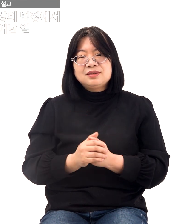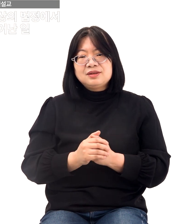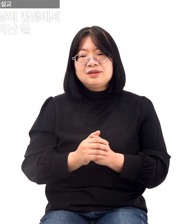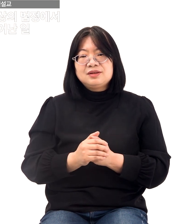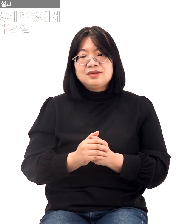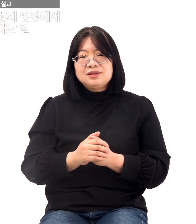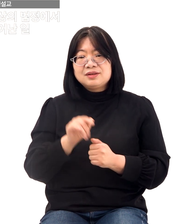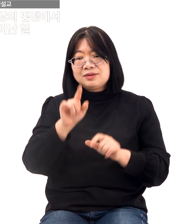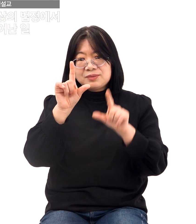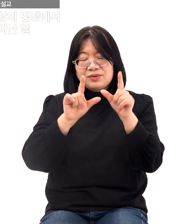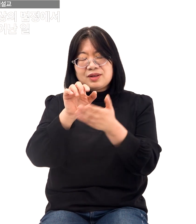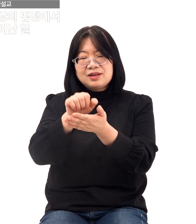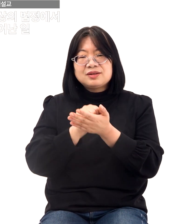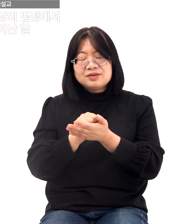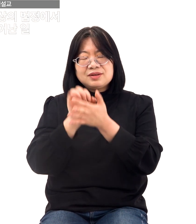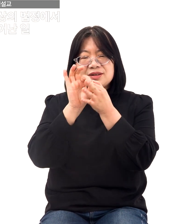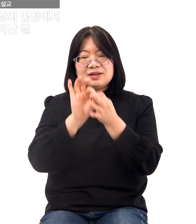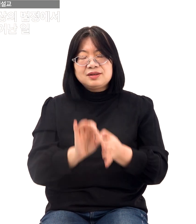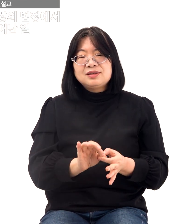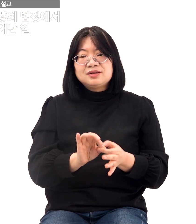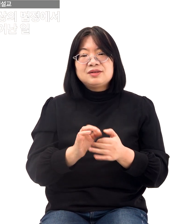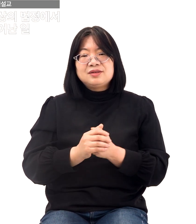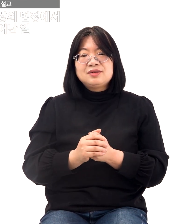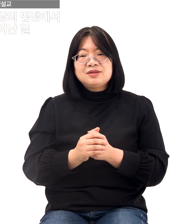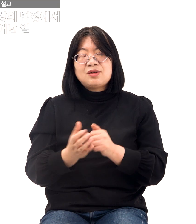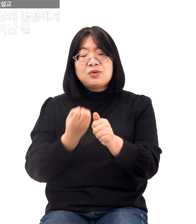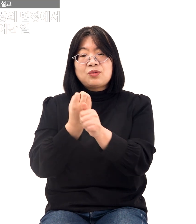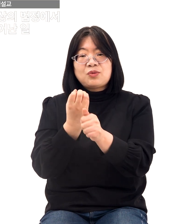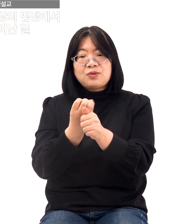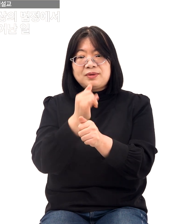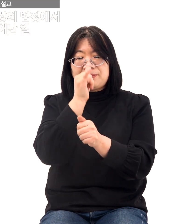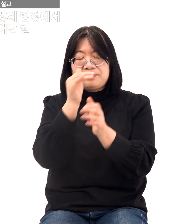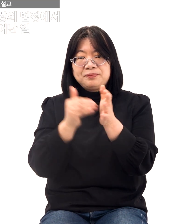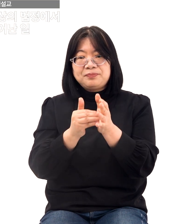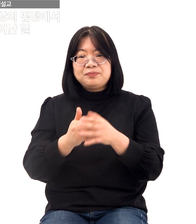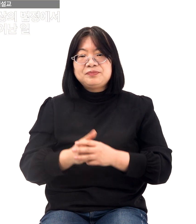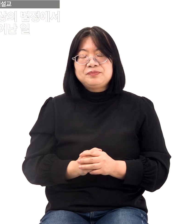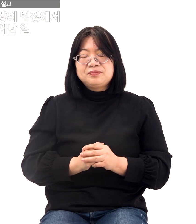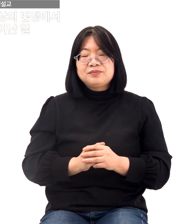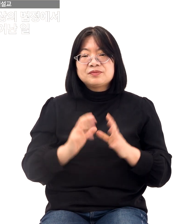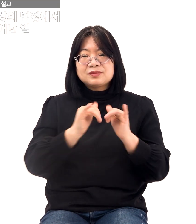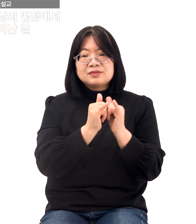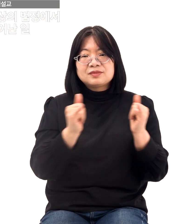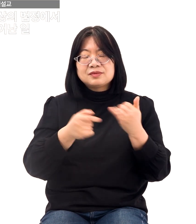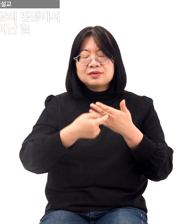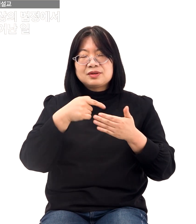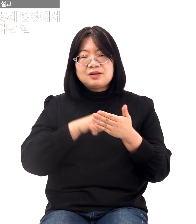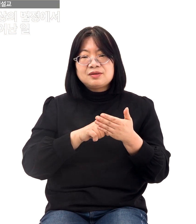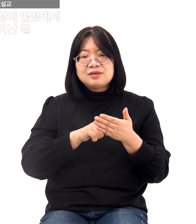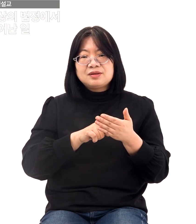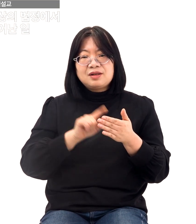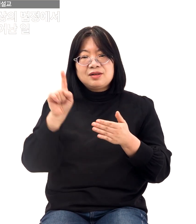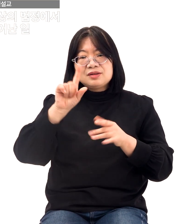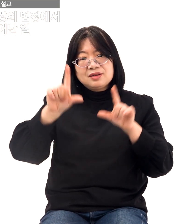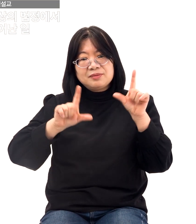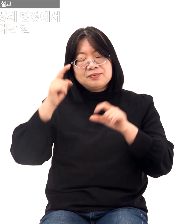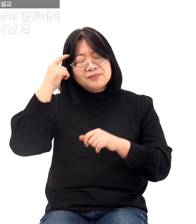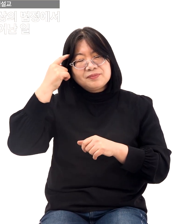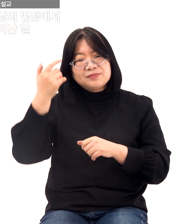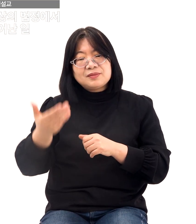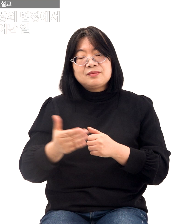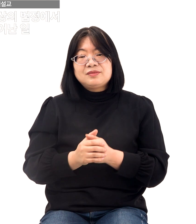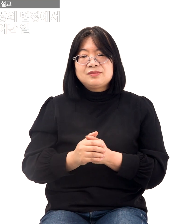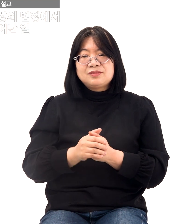그 모양을 놓고 계속 고발을 했어요. 그럼 백성들의 마음이 어떤